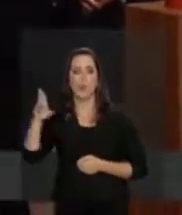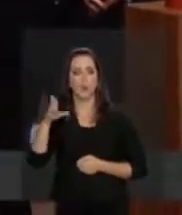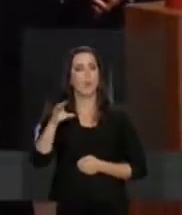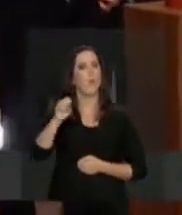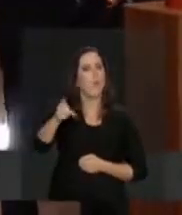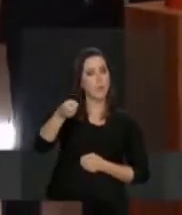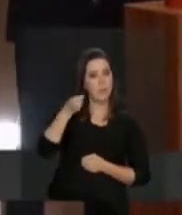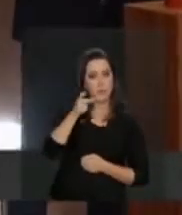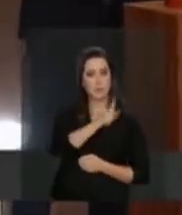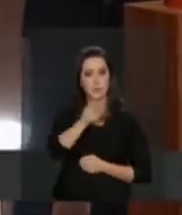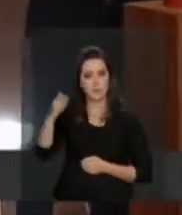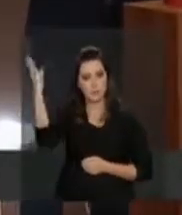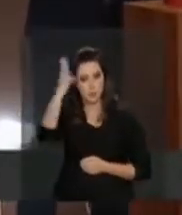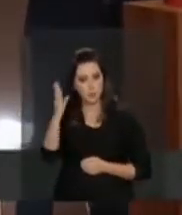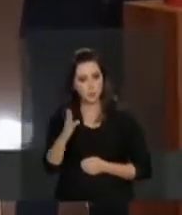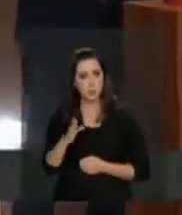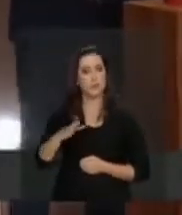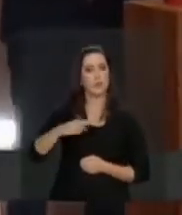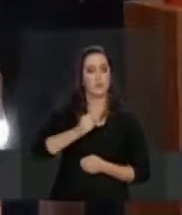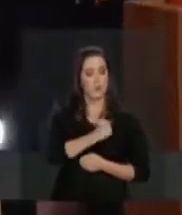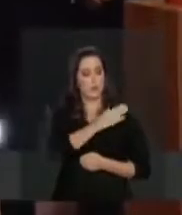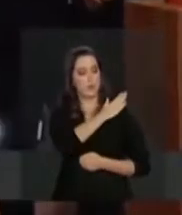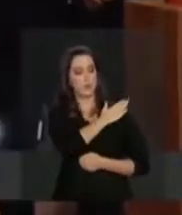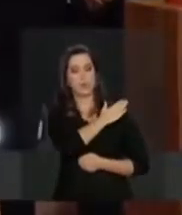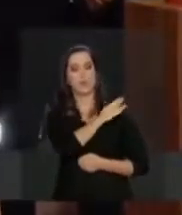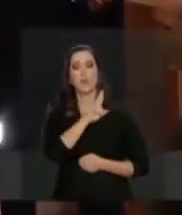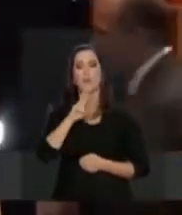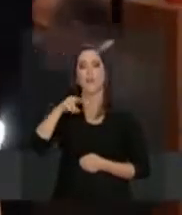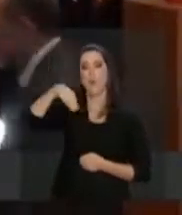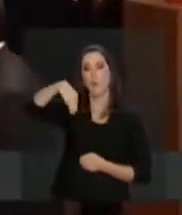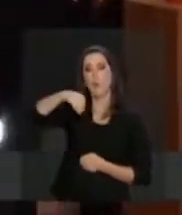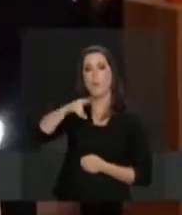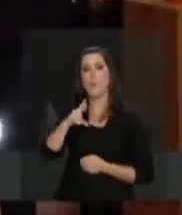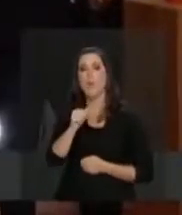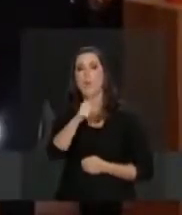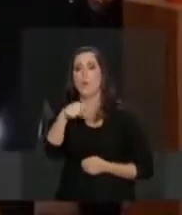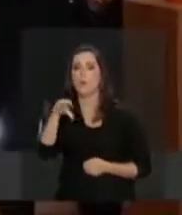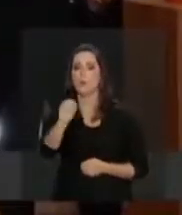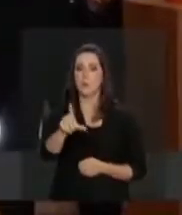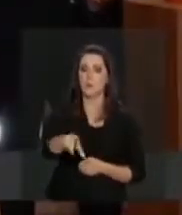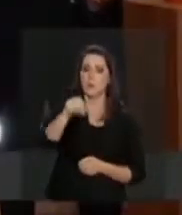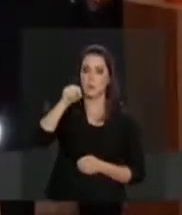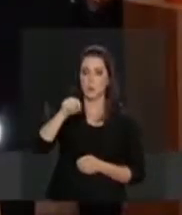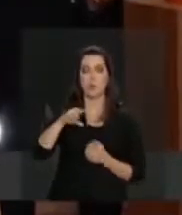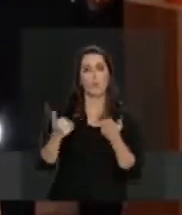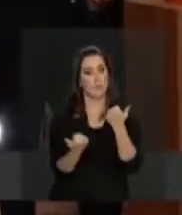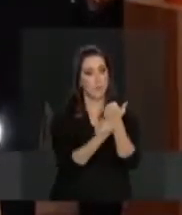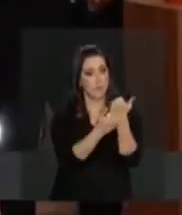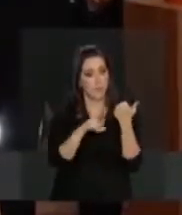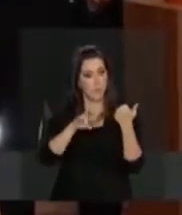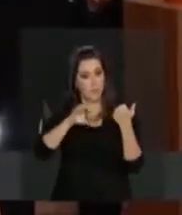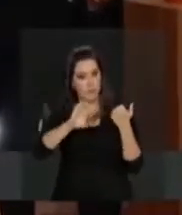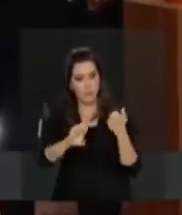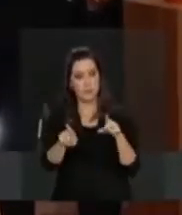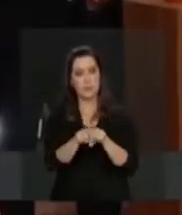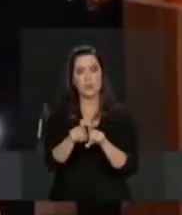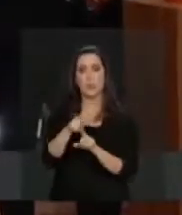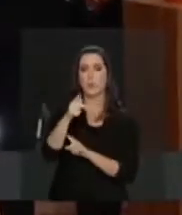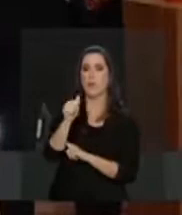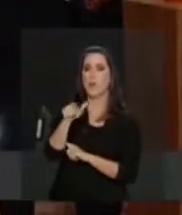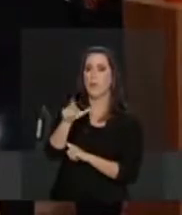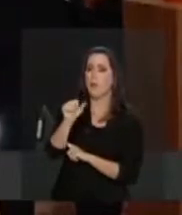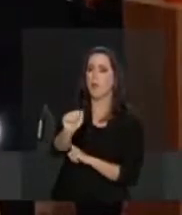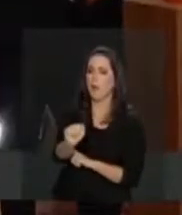República. General Milton Mourão, vice-presidente da República, eleito. E senhora Paula Mourão.